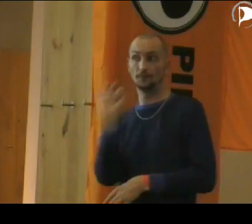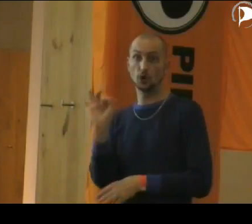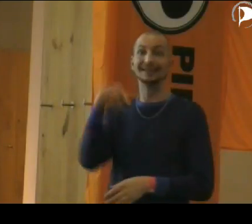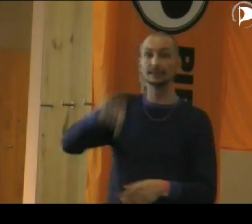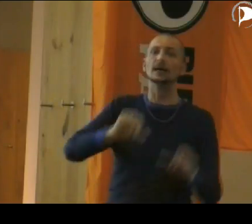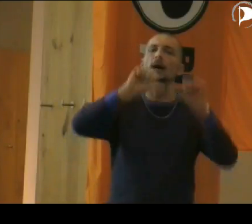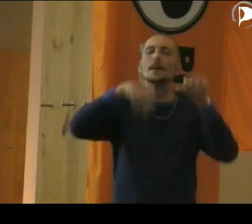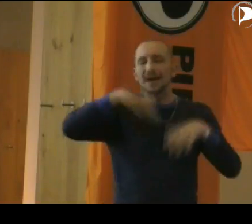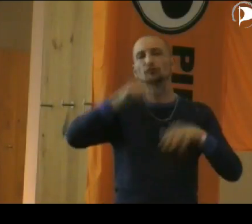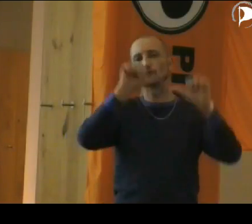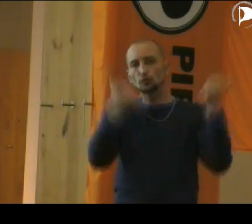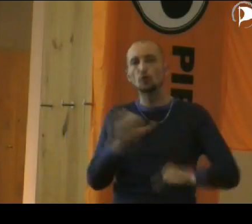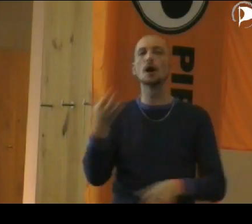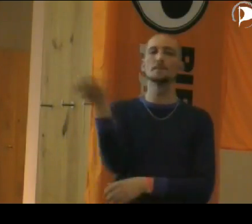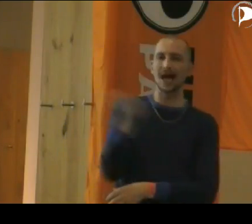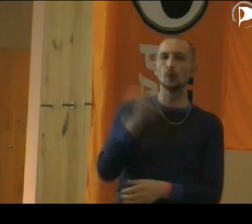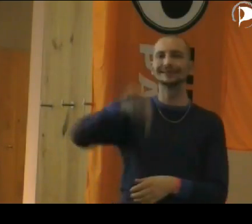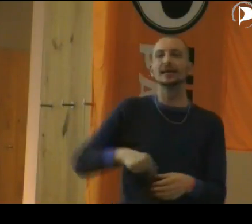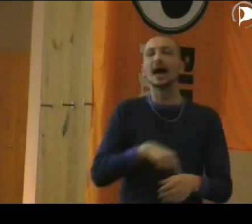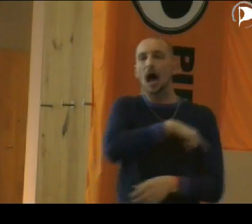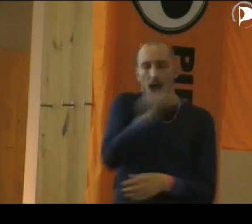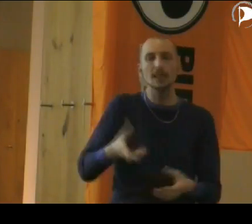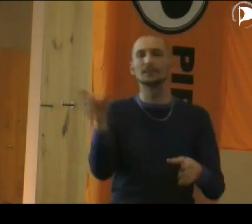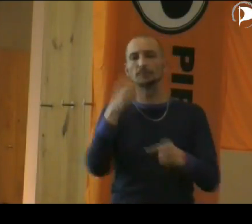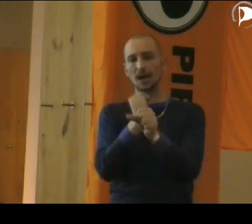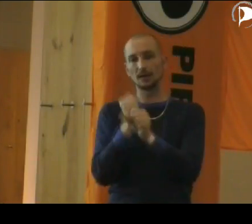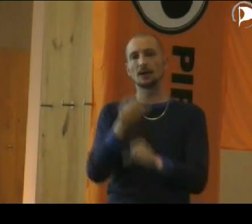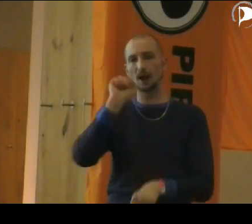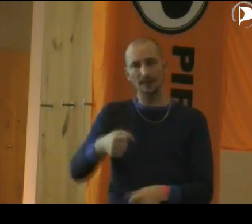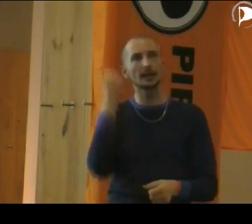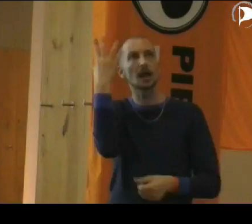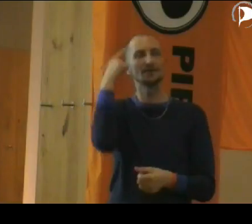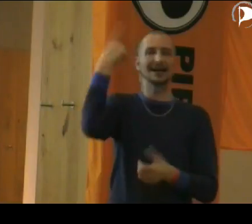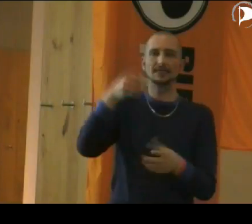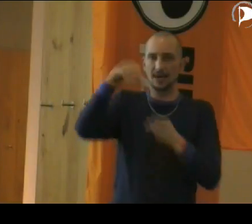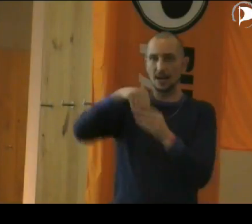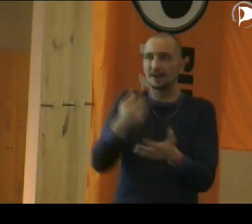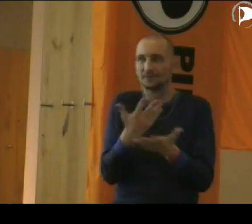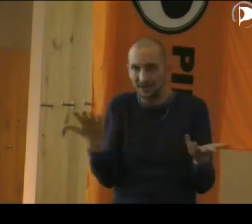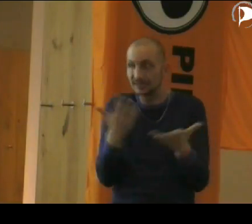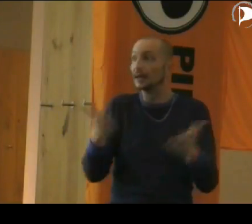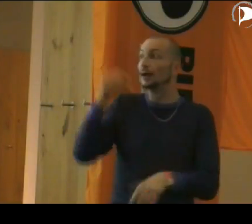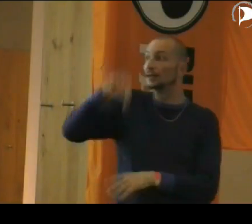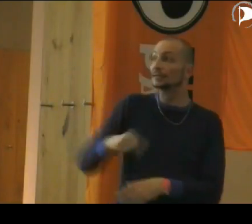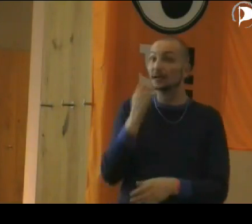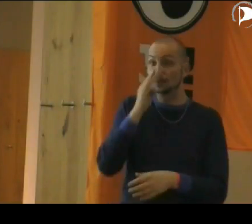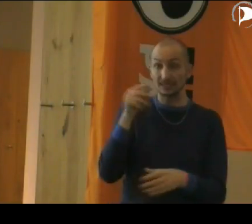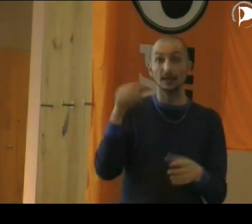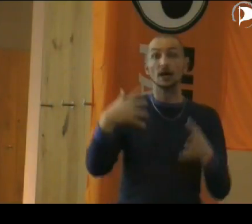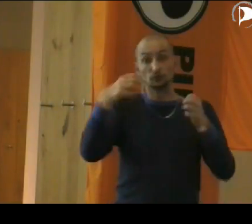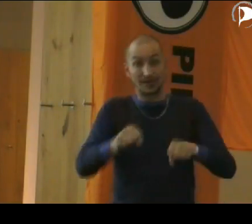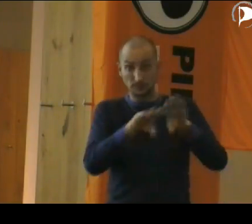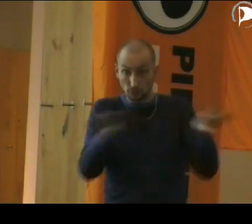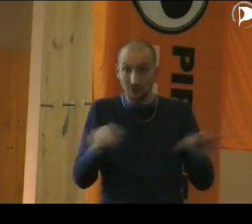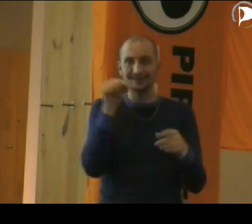bis zum gewissen grad ist jeder weiß wo er ist und wir mit nachgegangen aber wenn ich da höre dass ein einzelnes stammtisch und sich zu